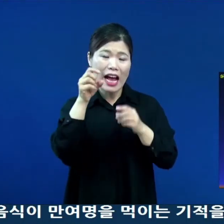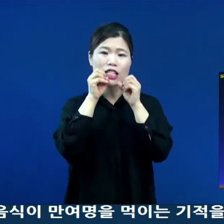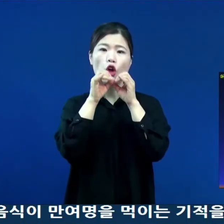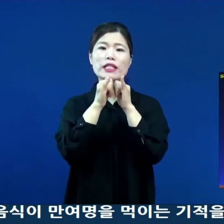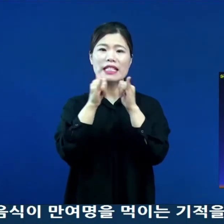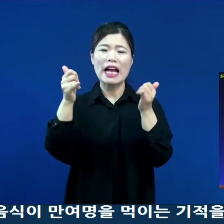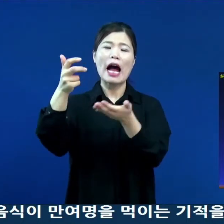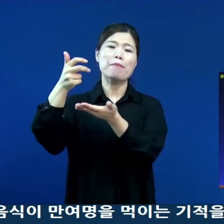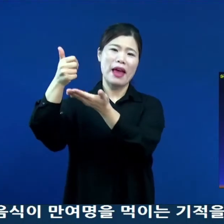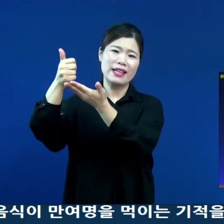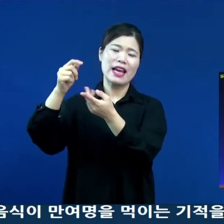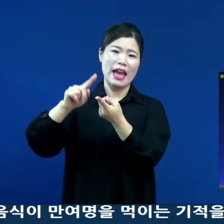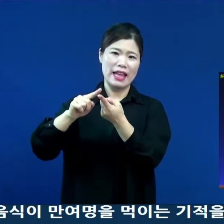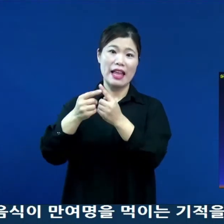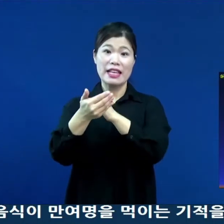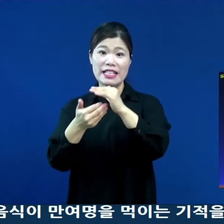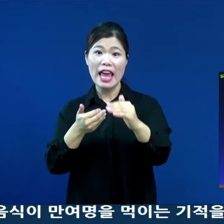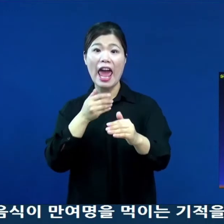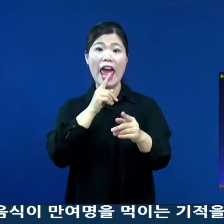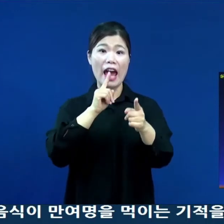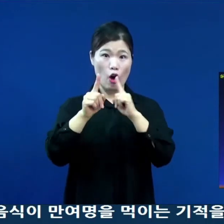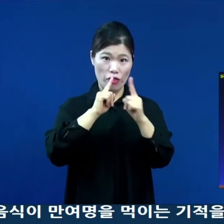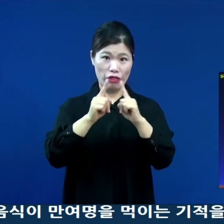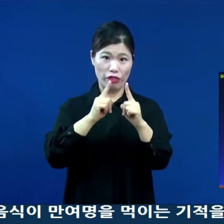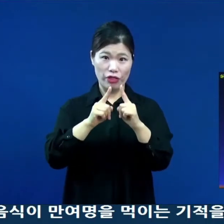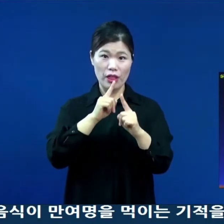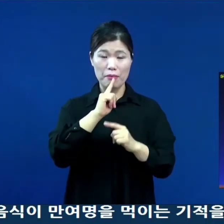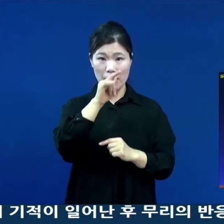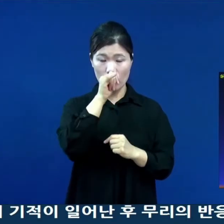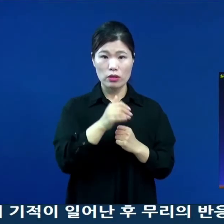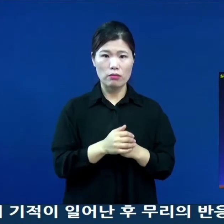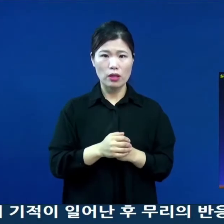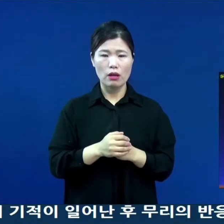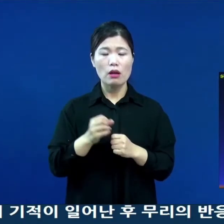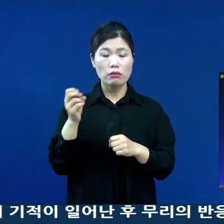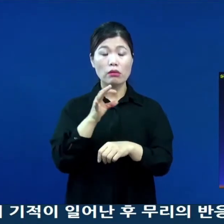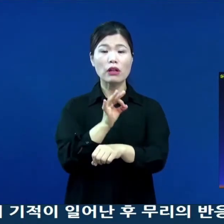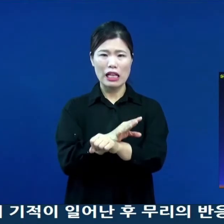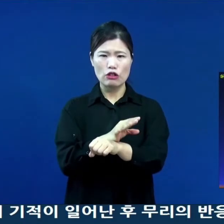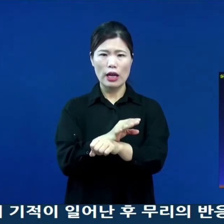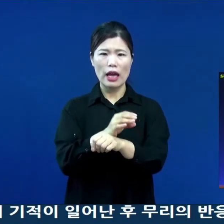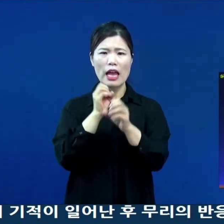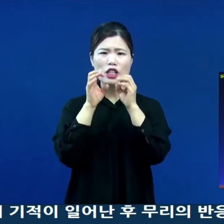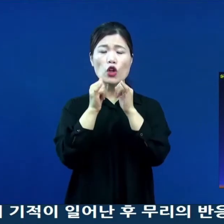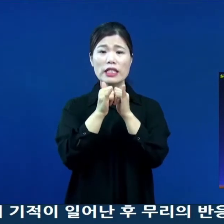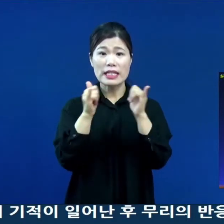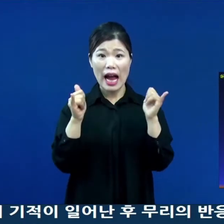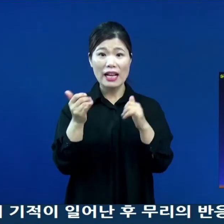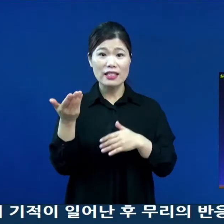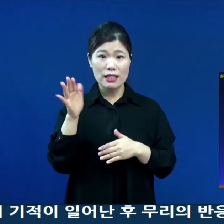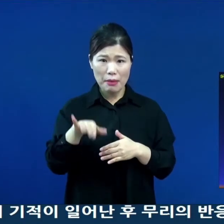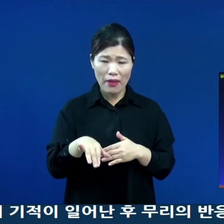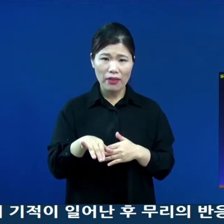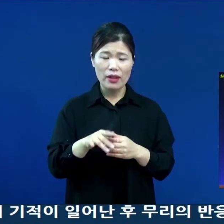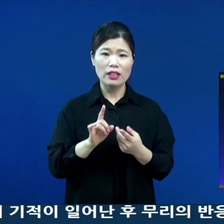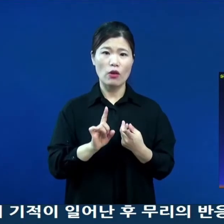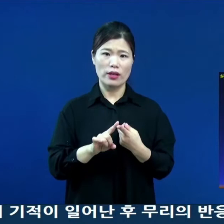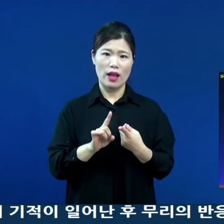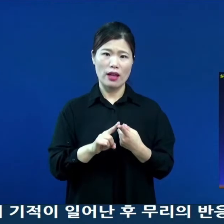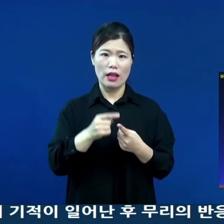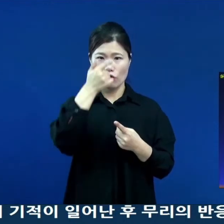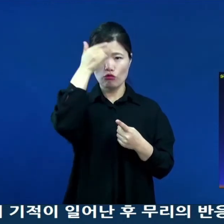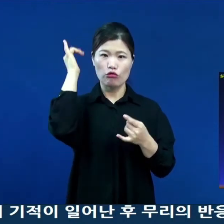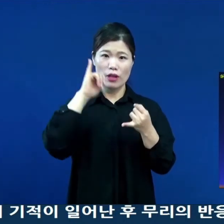메시아에 대한 예언이 그 바탕에 깔려 있는 겁니다. 그래서 단순히 선지자라고 얘기했다고 해서 어떤 하나의